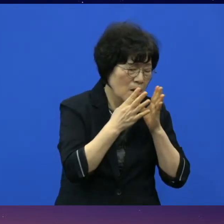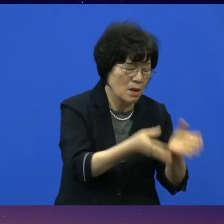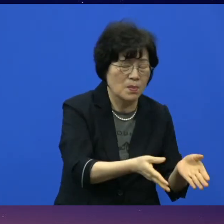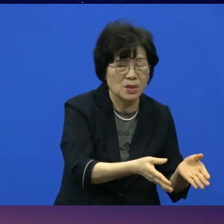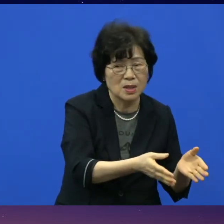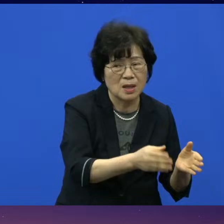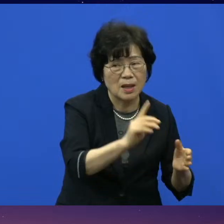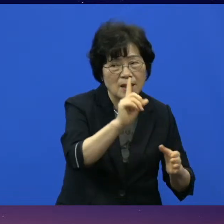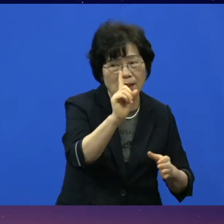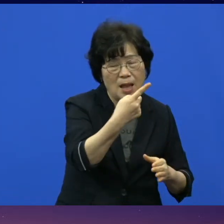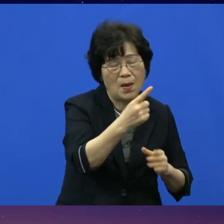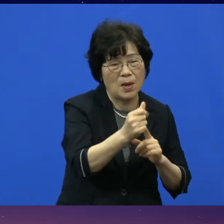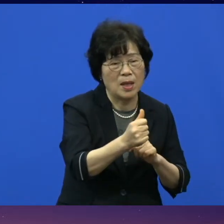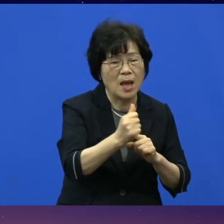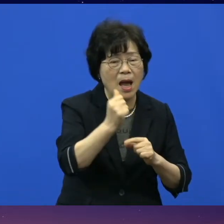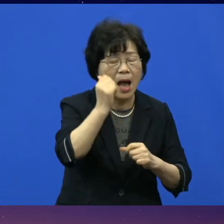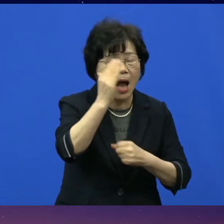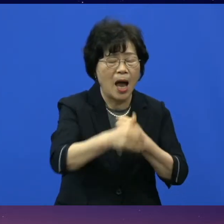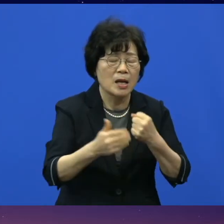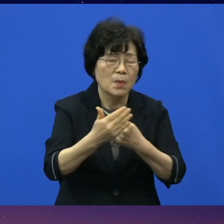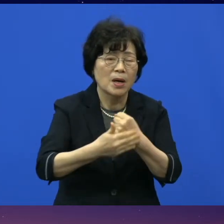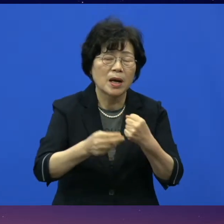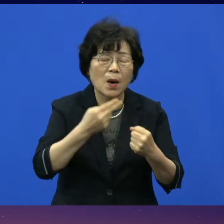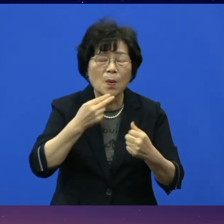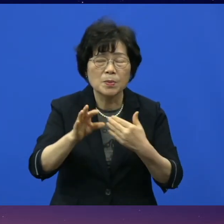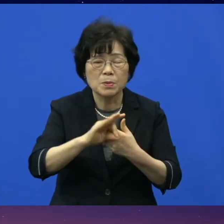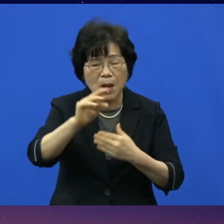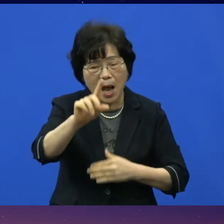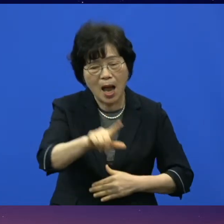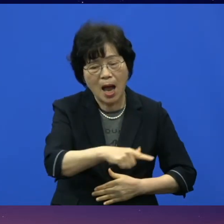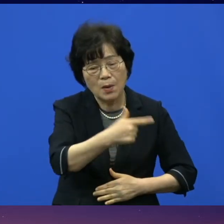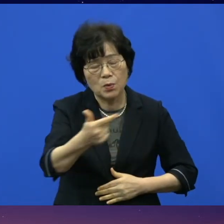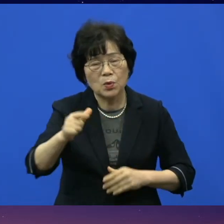여러분 하나님의 은혜 없이는 하루도 살 수 없어요.